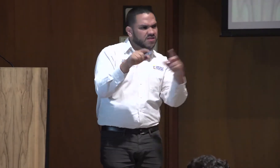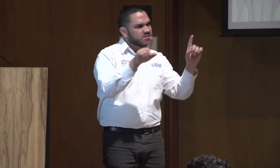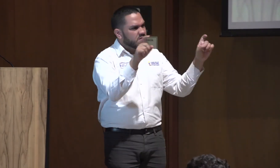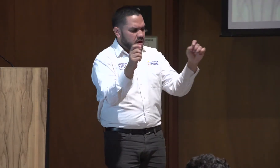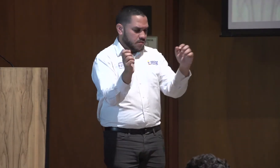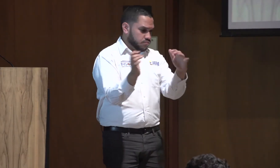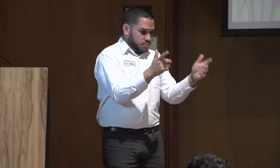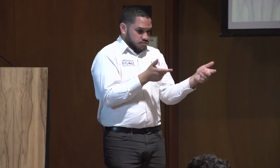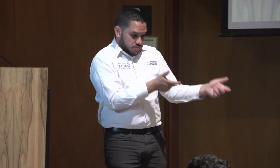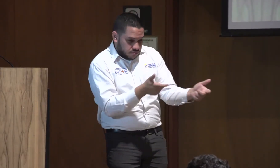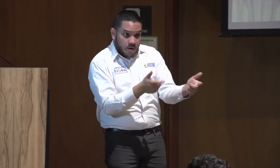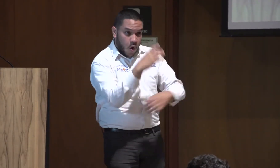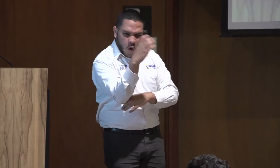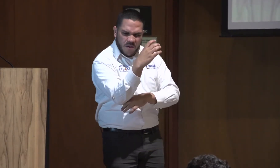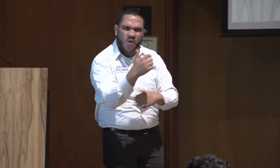Colombia?